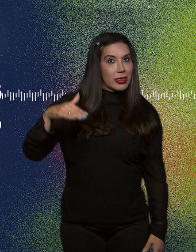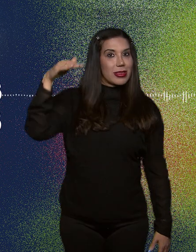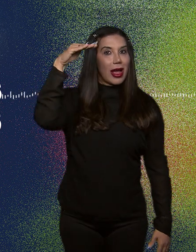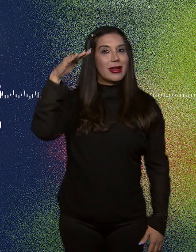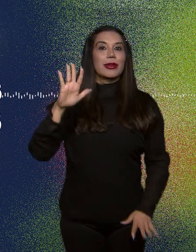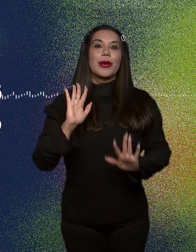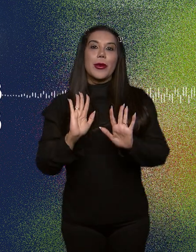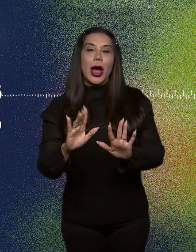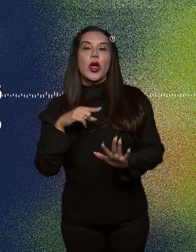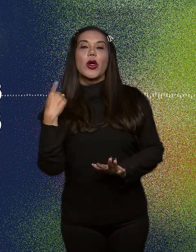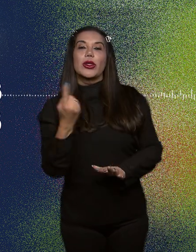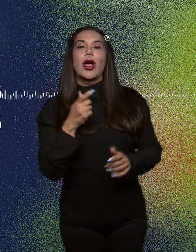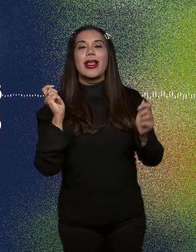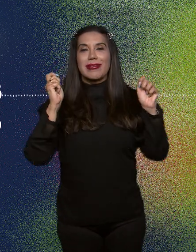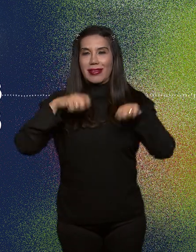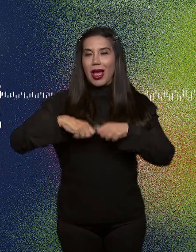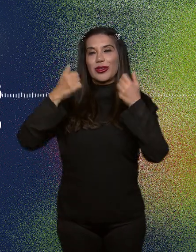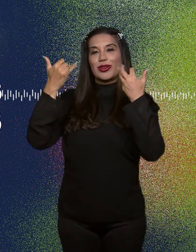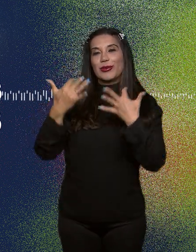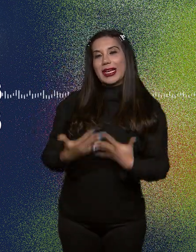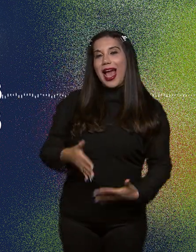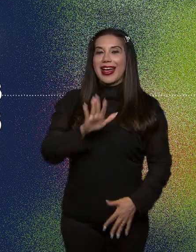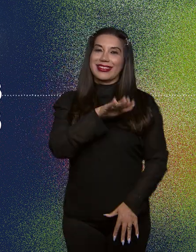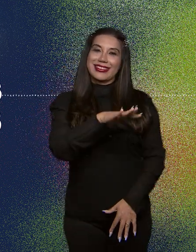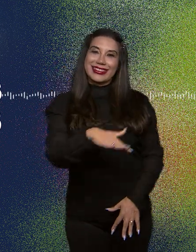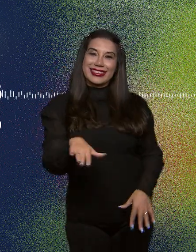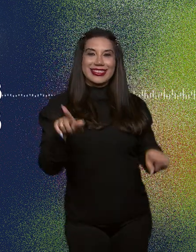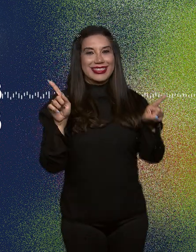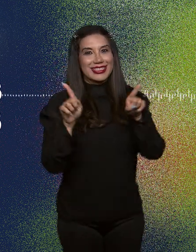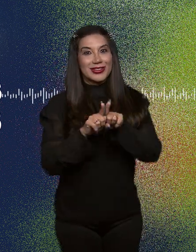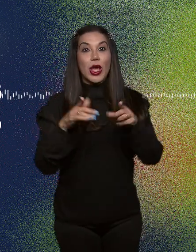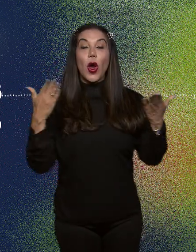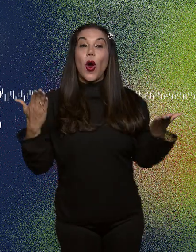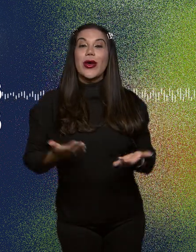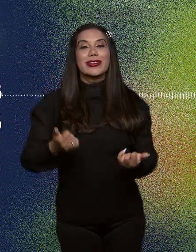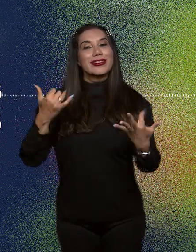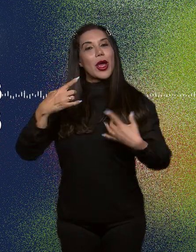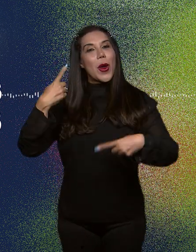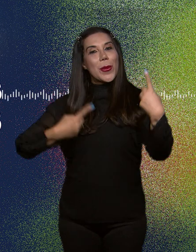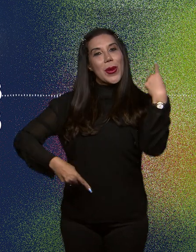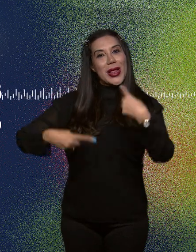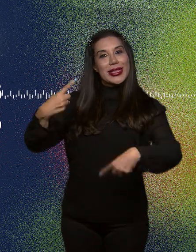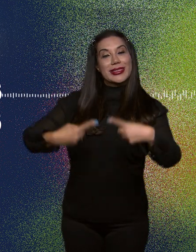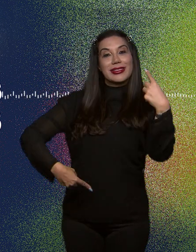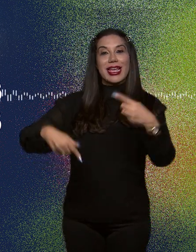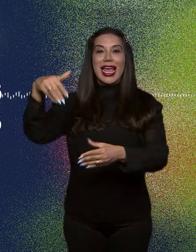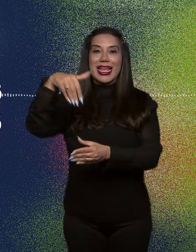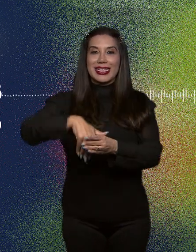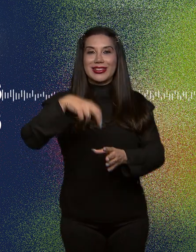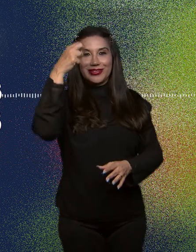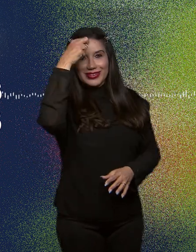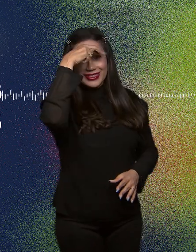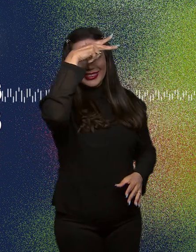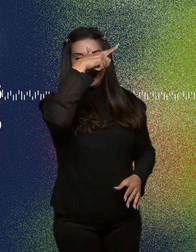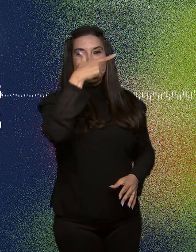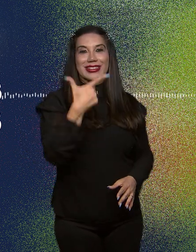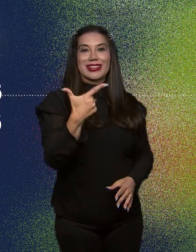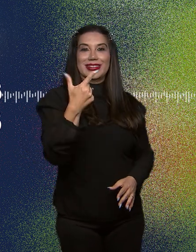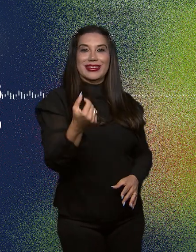lá, Madu, a gente dá conta de explicar para os pequenos também. Hoje vamos falar de política e das eleições municipais